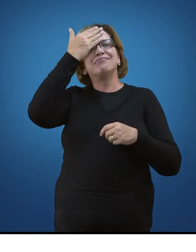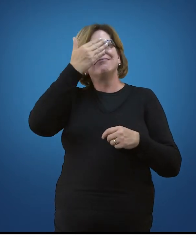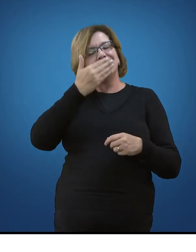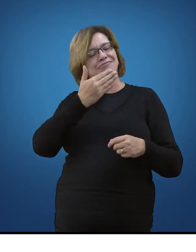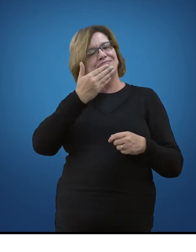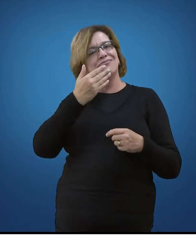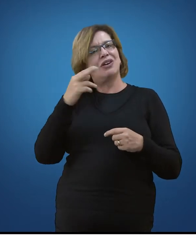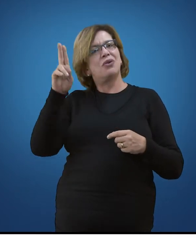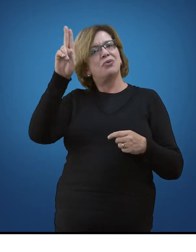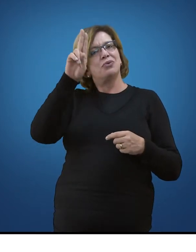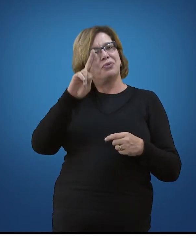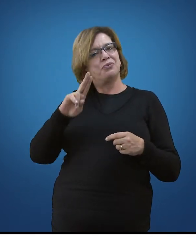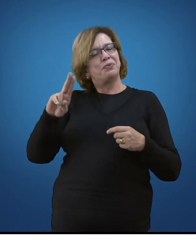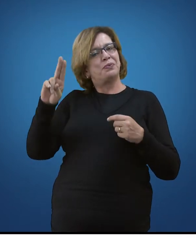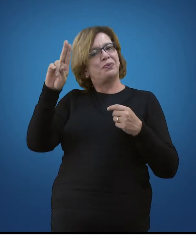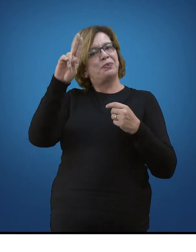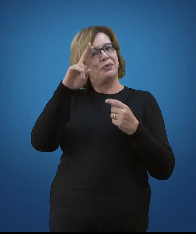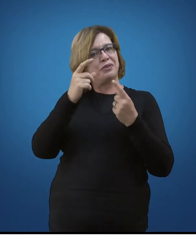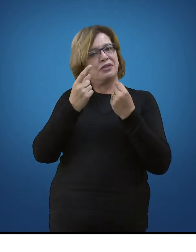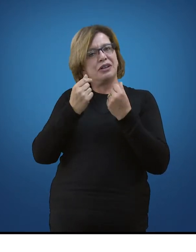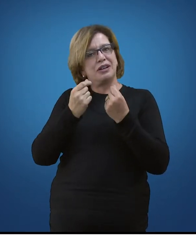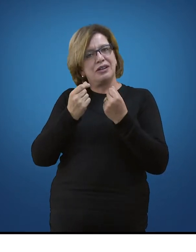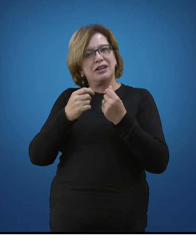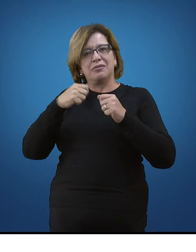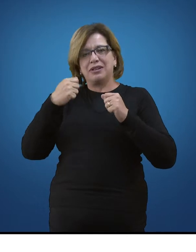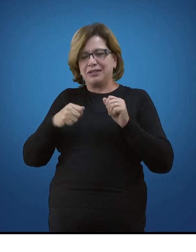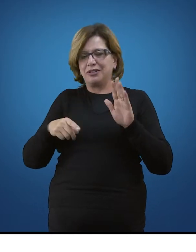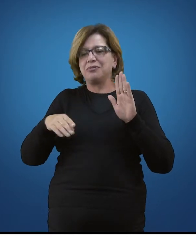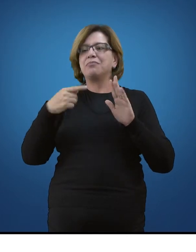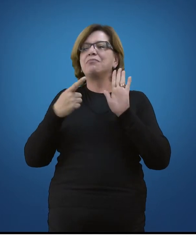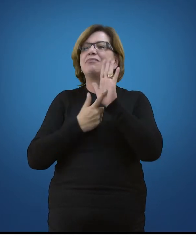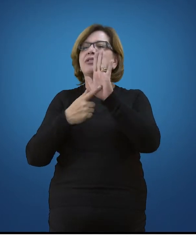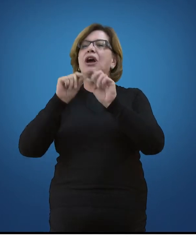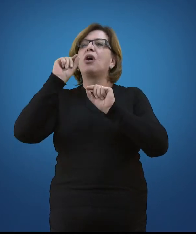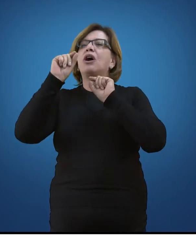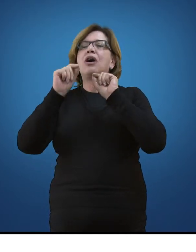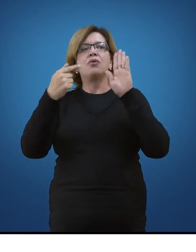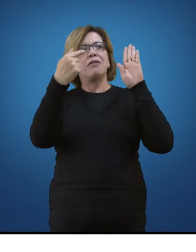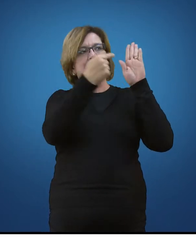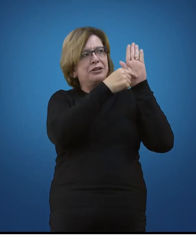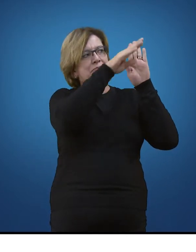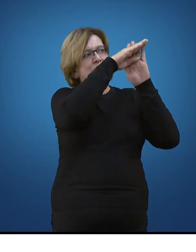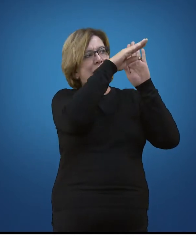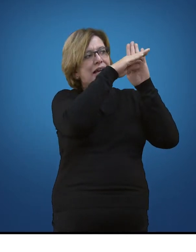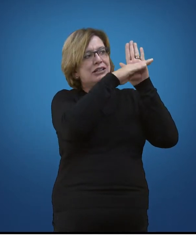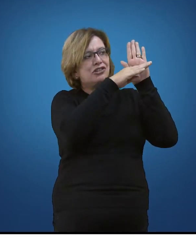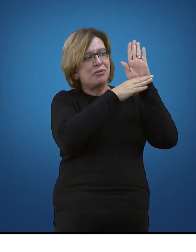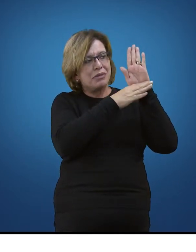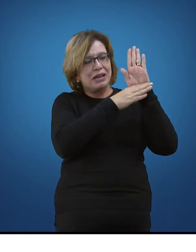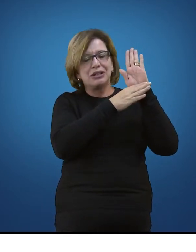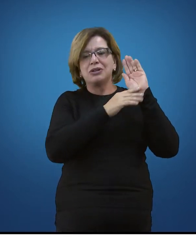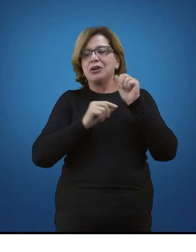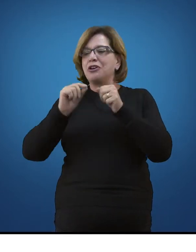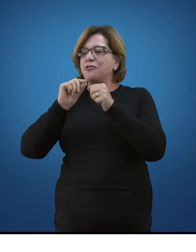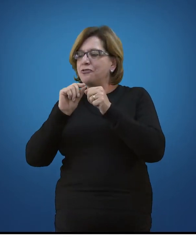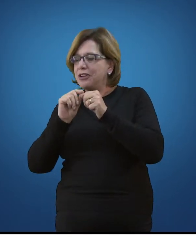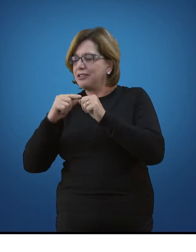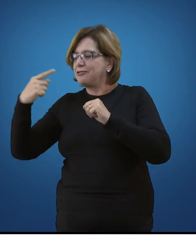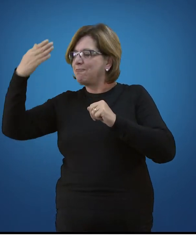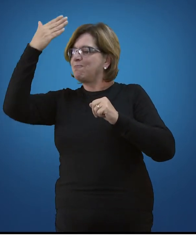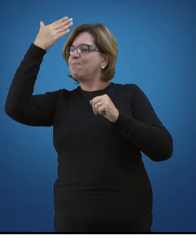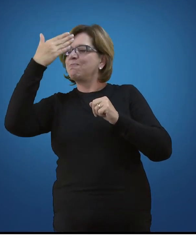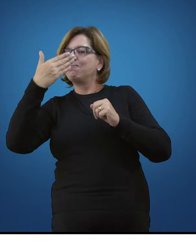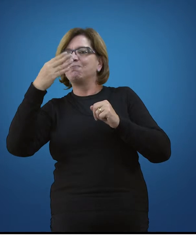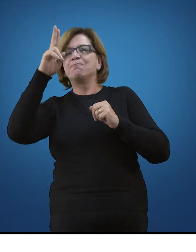a essência dela é o que eu planejei, o que eu executei, tem que estar conforme o meu plano